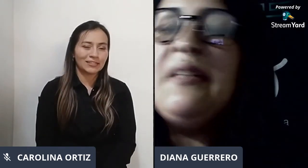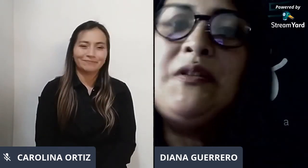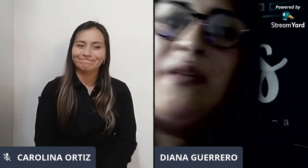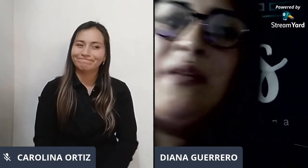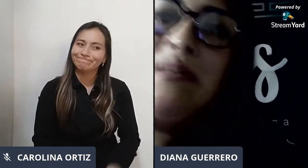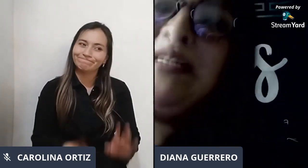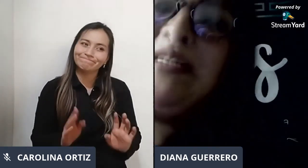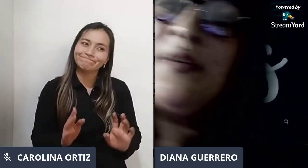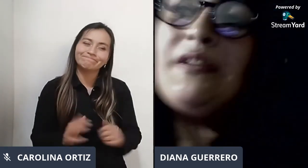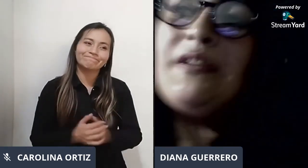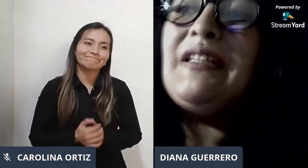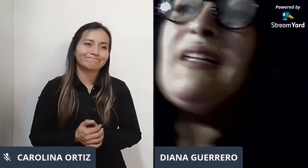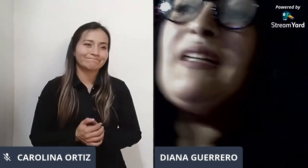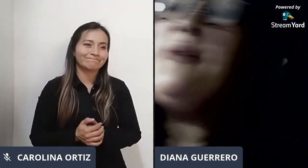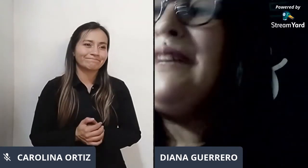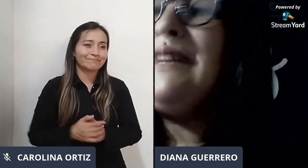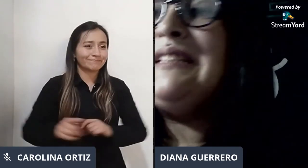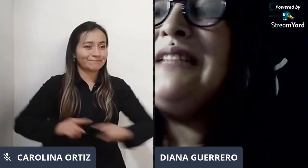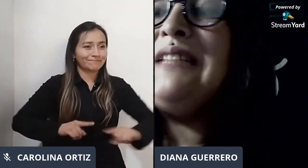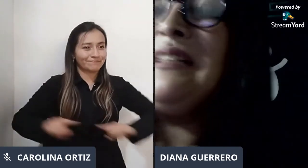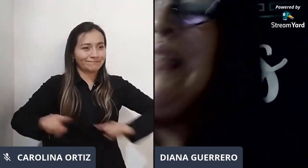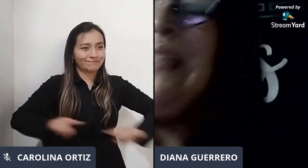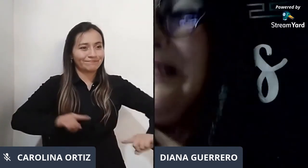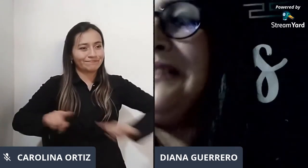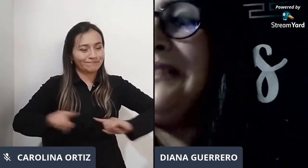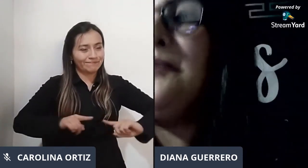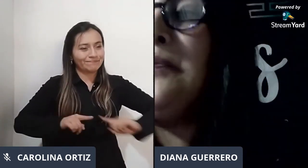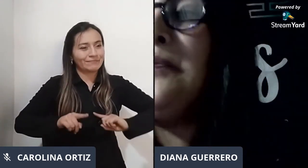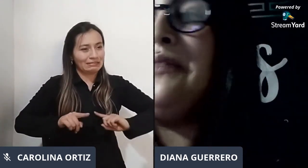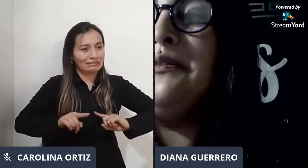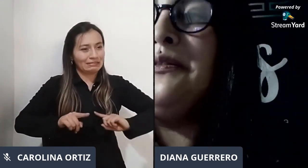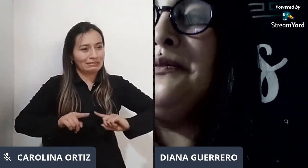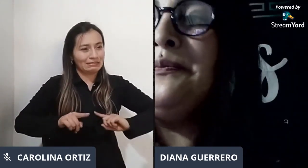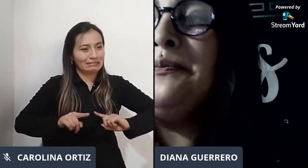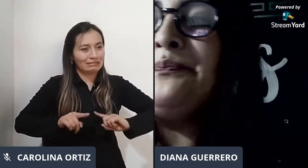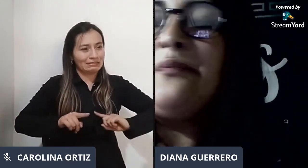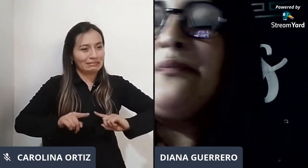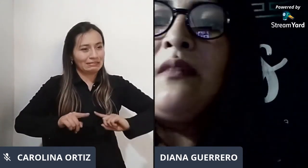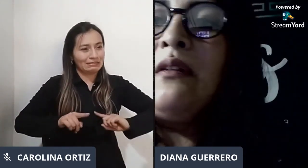Desafortunadamente, nuestro administrador tiene fallas técnicas en este momento.